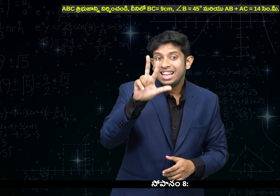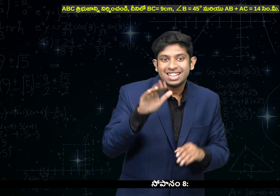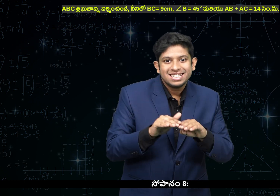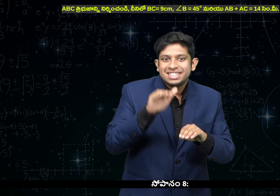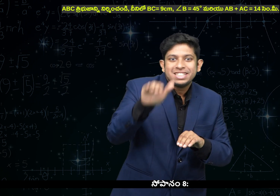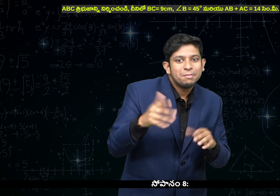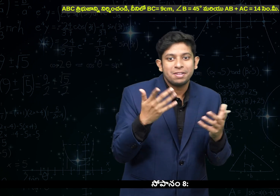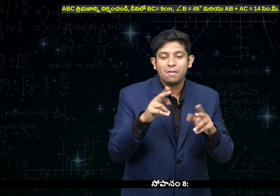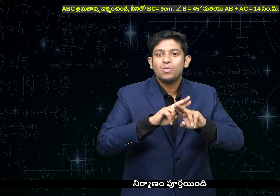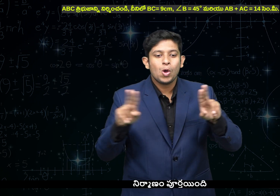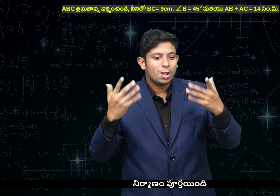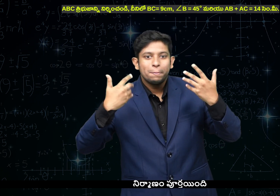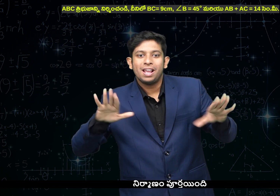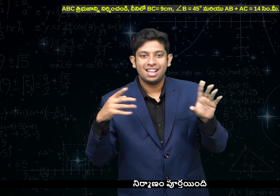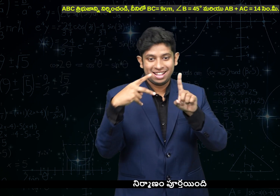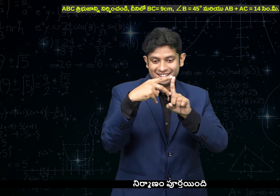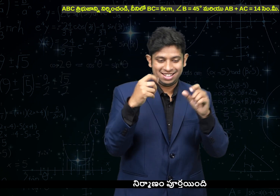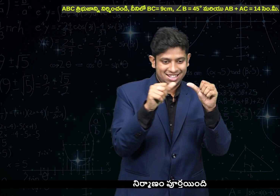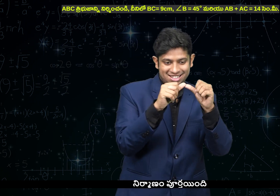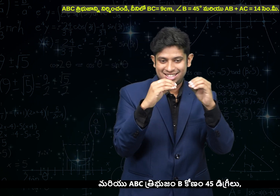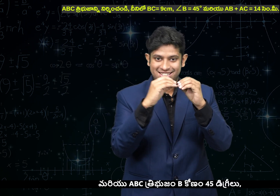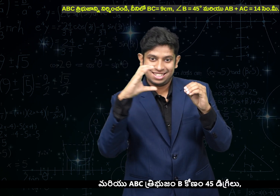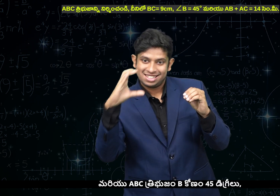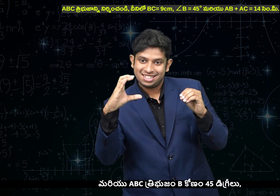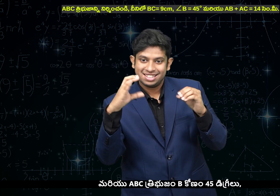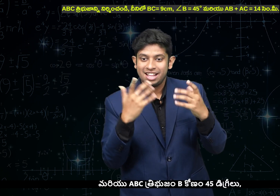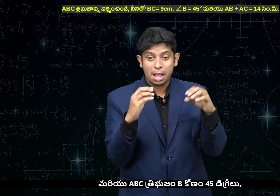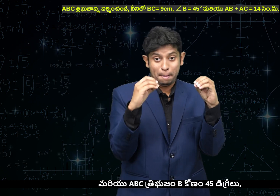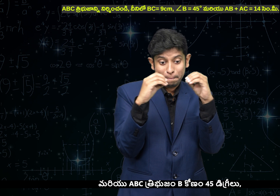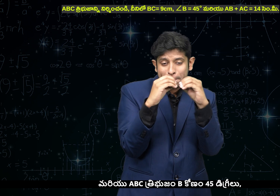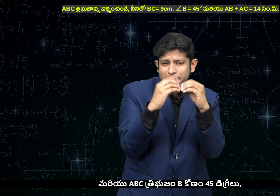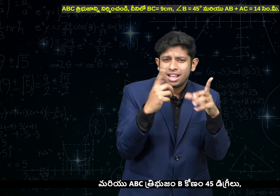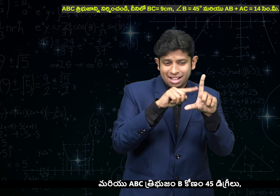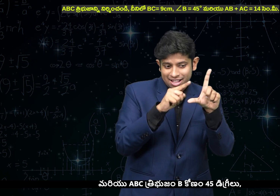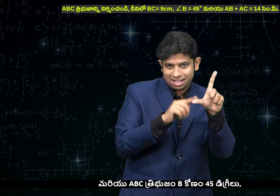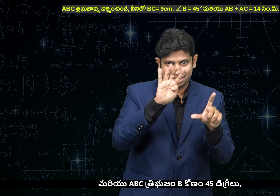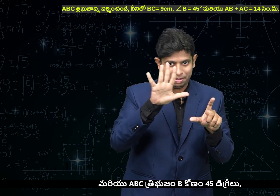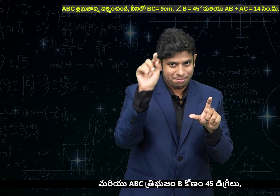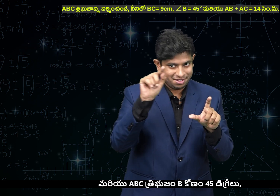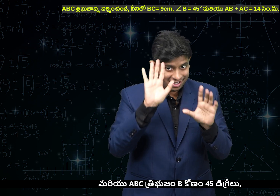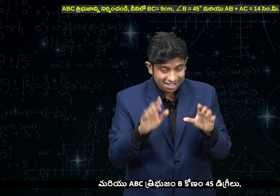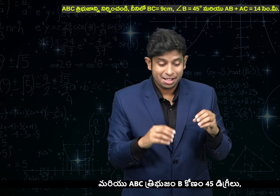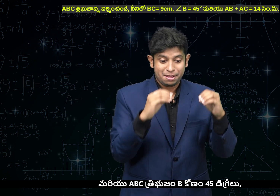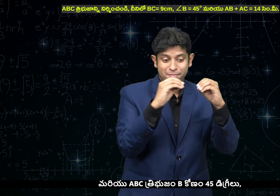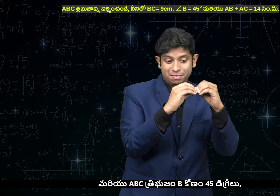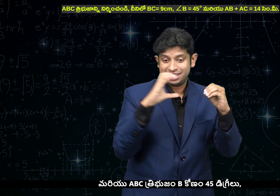సోపానం 8. నిర్మాణం పూర్తయింది మరియు ఏబీసీ త్రిభుజం బి కోణం 45